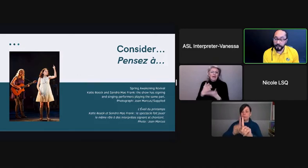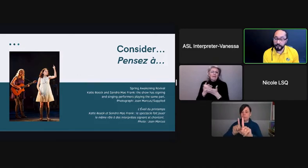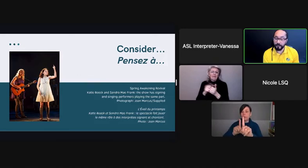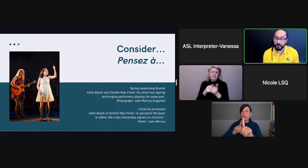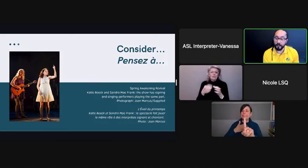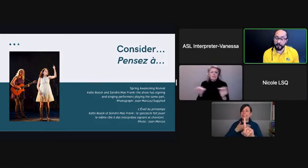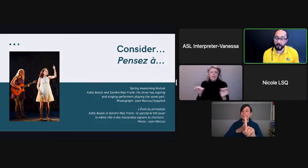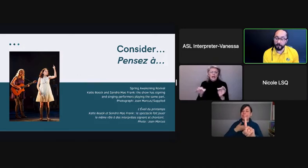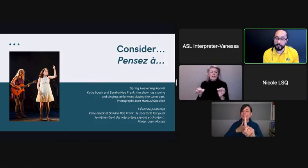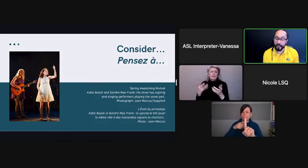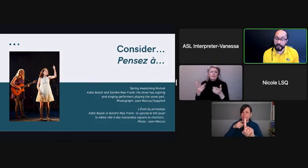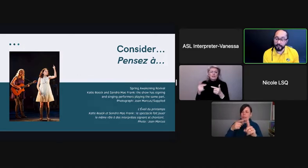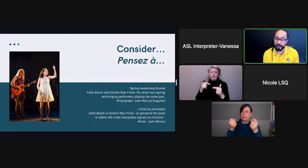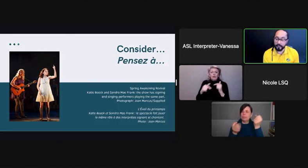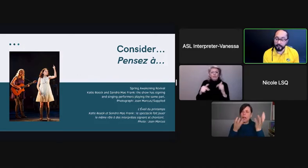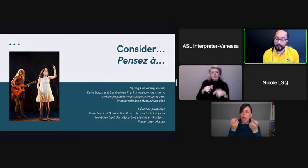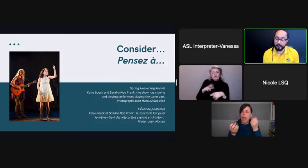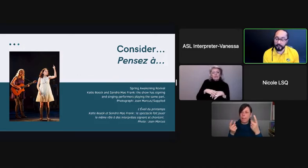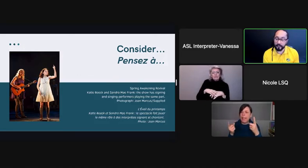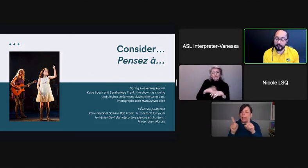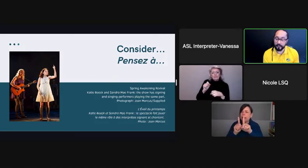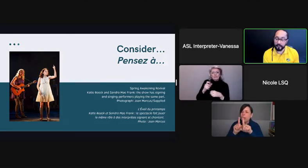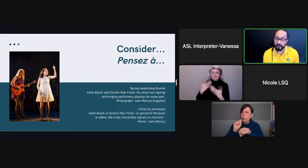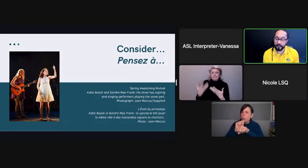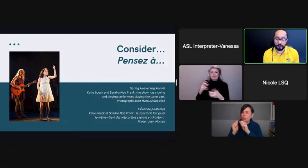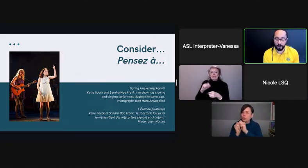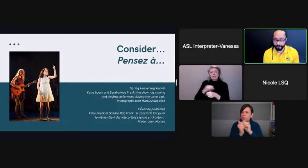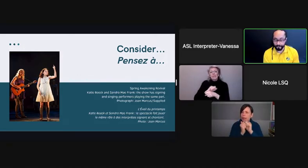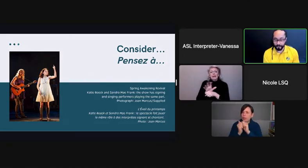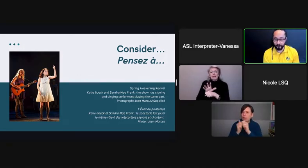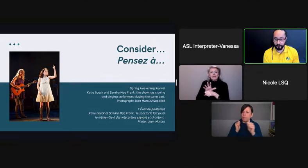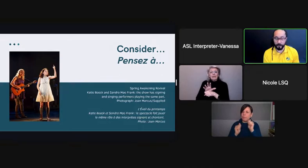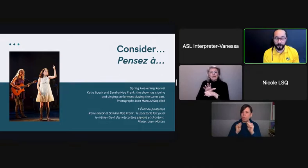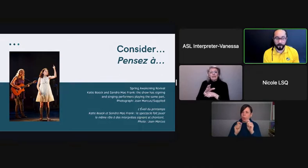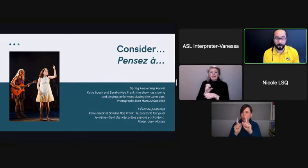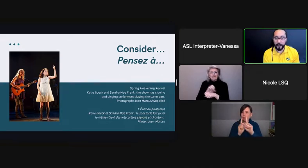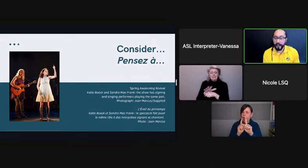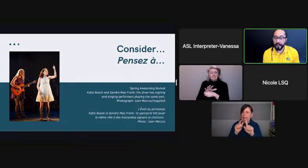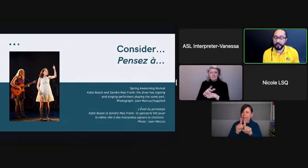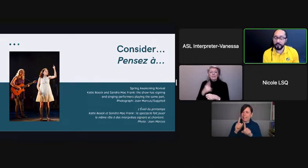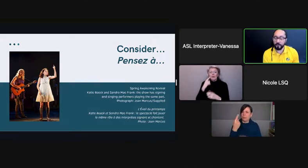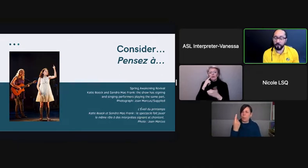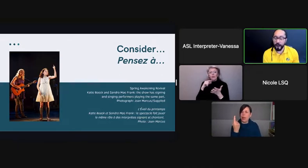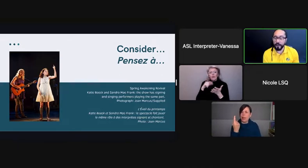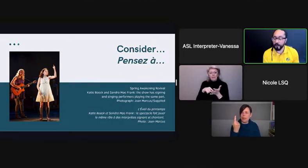Alors, revenons maintenant à la pandémie. On a constaté,